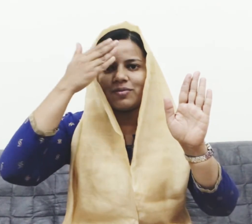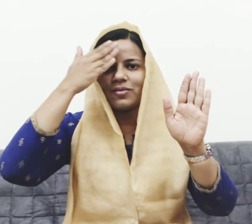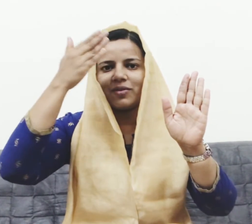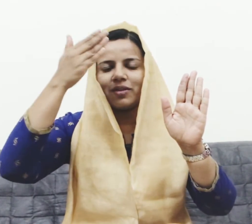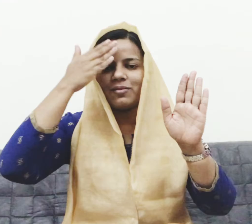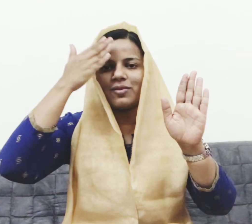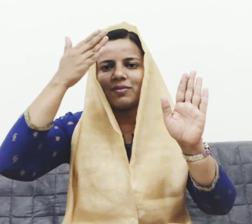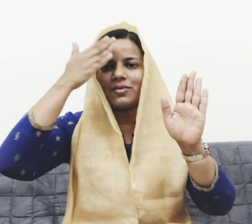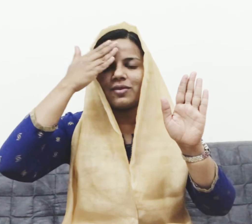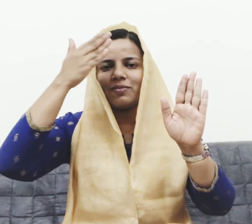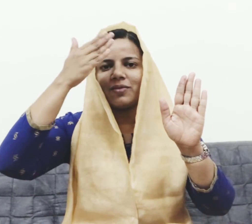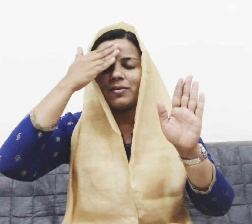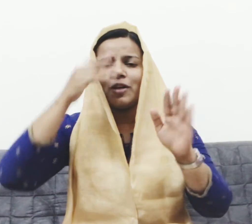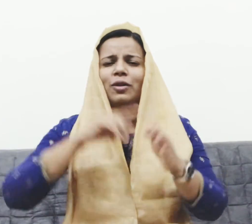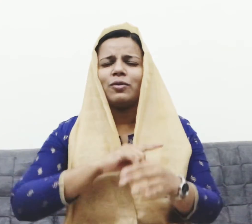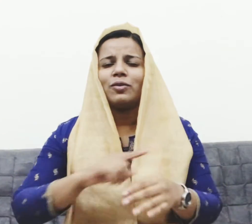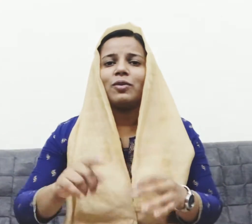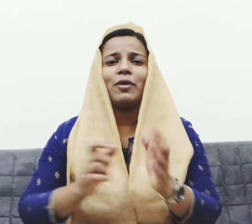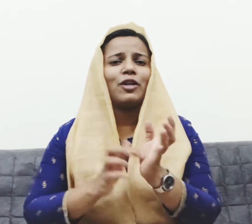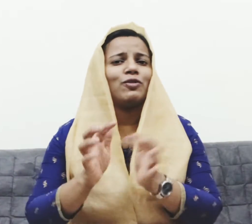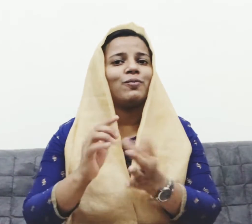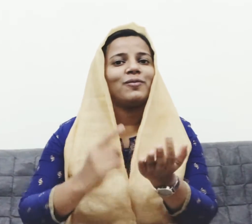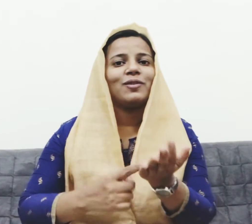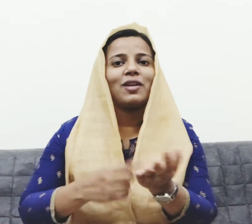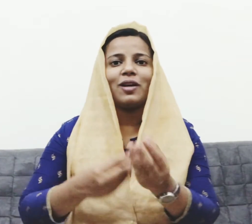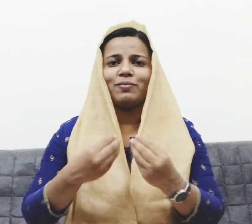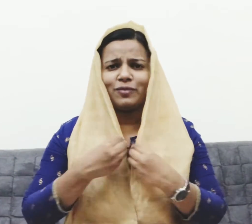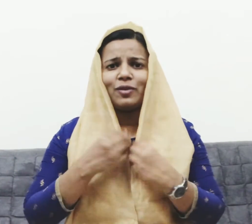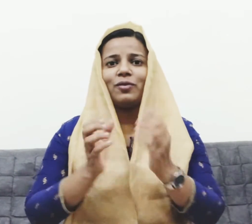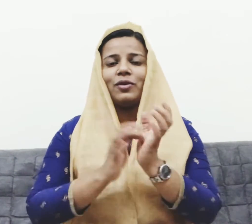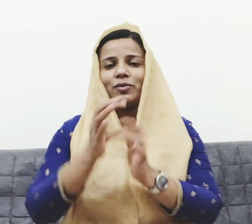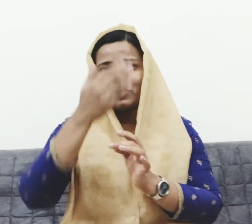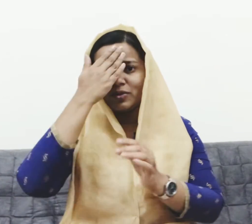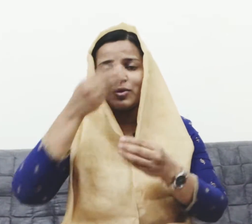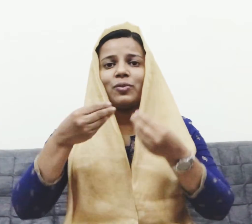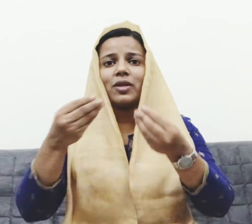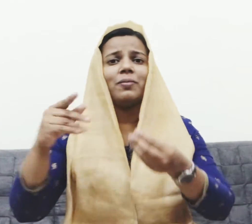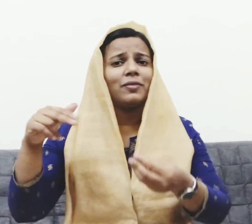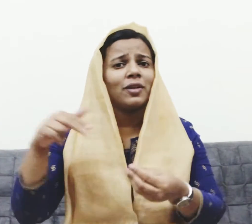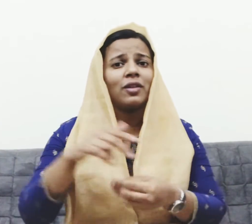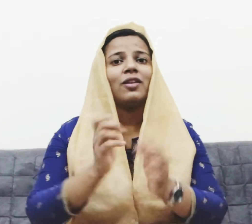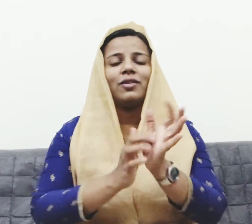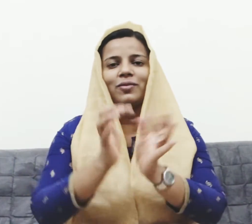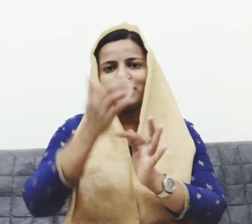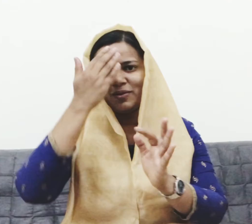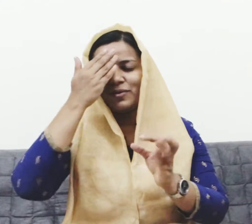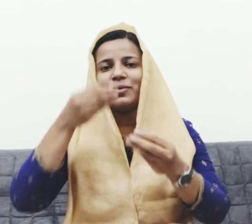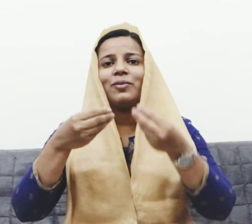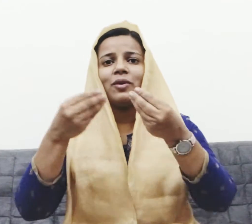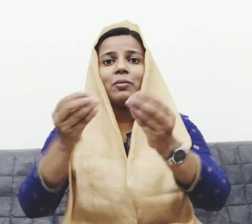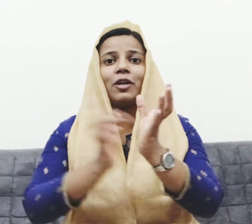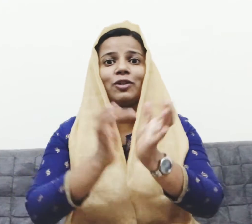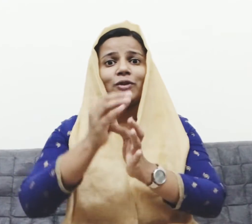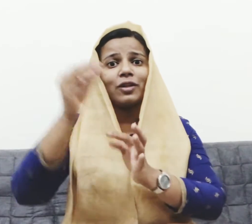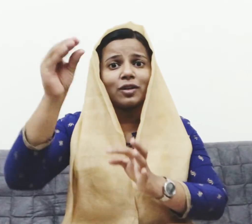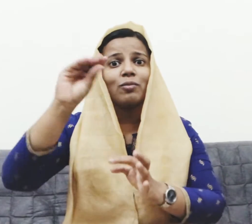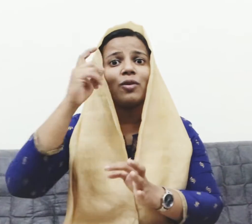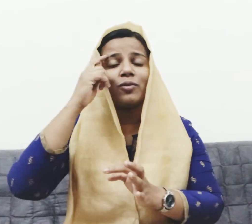സ്തോത്രം, സ്തോത്രം, സ്തോത്രം, സ്തോത്രം. ഇത്രത്തോളം സഹായിച്ച കർത്താവിന് സ്തോത്രം പറഞ്ഞാട്ട്, ഇത്രത്തോളം നടത്തിയ കർത്താവിന് സ്തോത്രം പറഞ്ഞാട്ട്, കർത്താവിൻ്റെ കൃപകൾക്കായിട്ട്